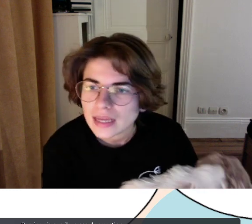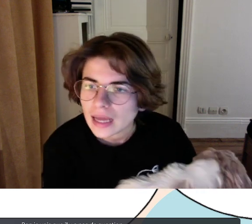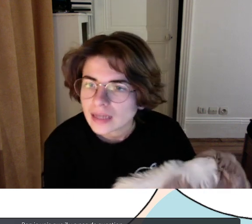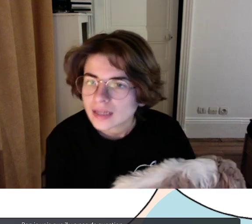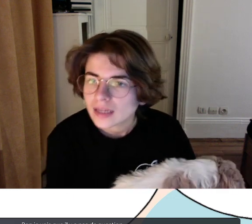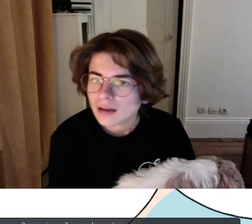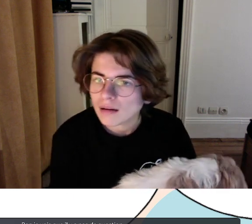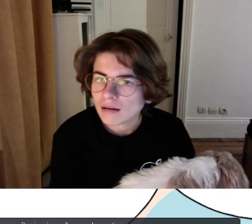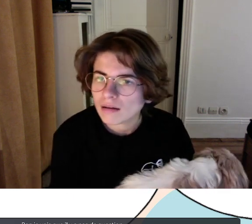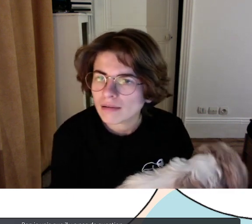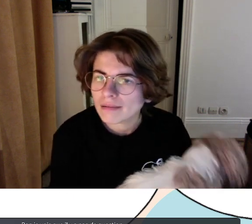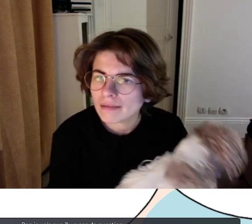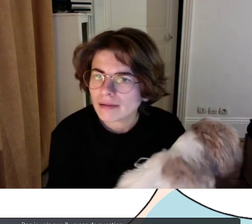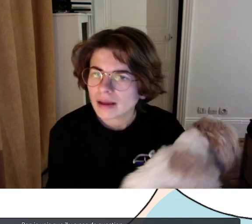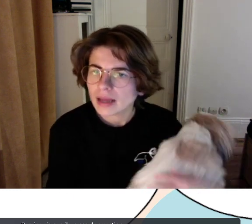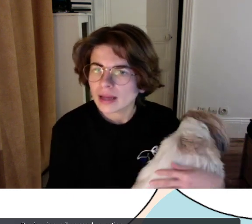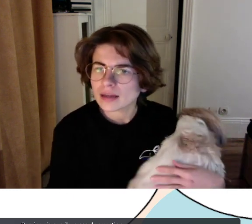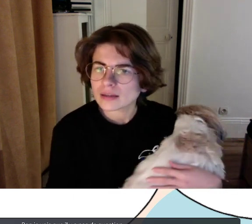Ah,